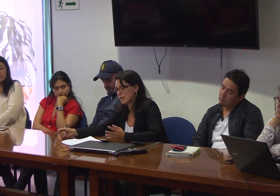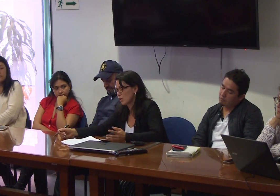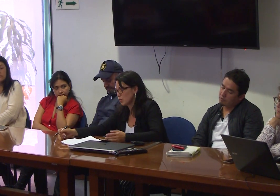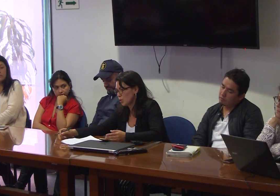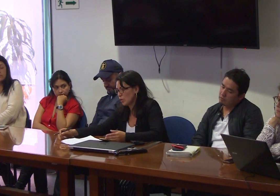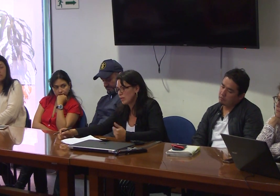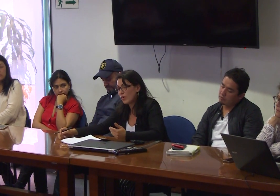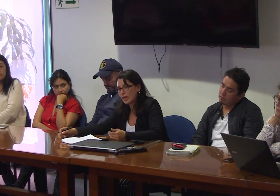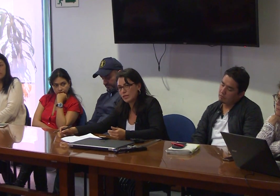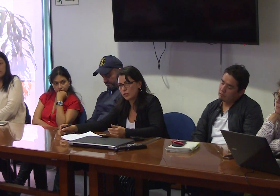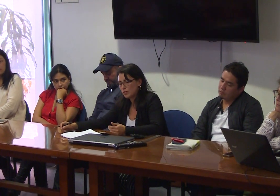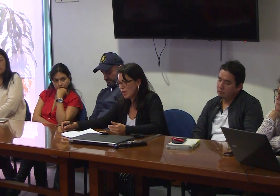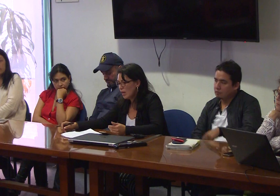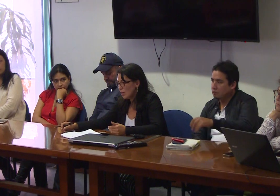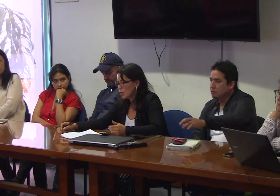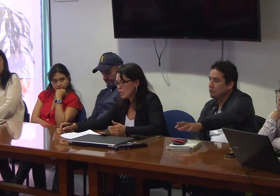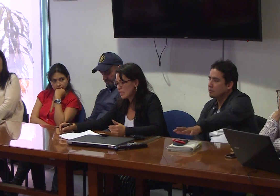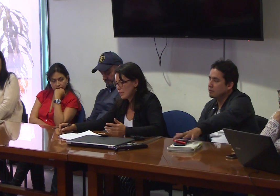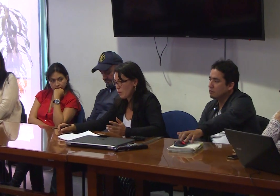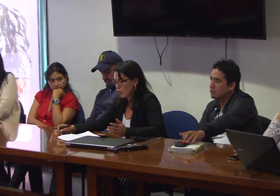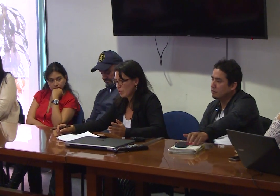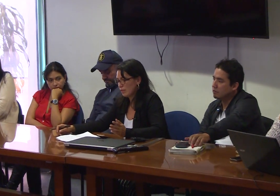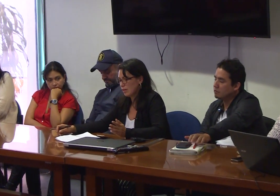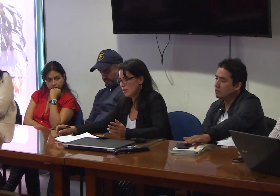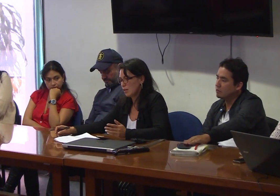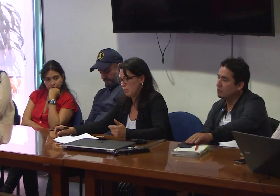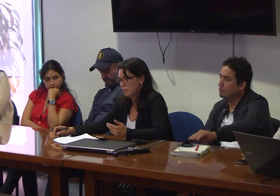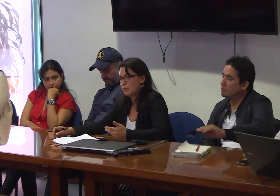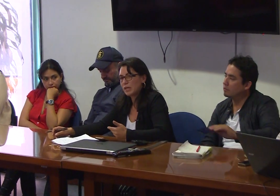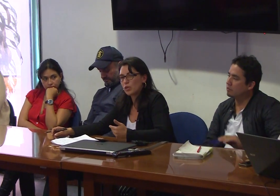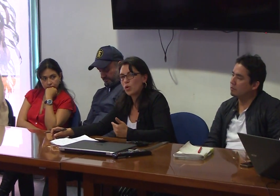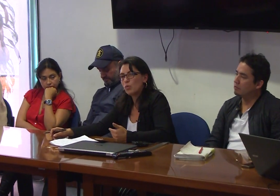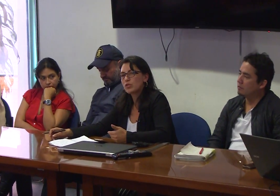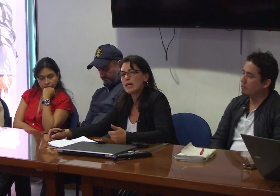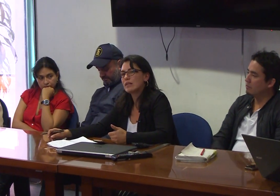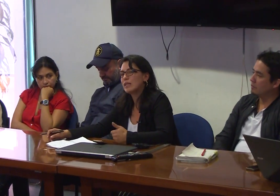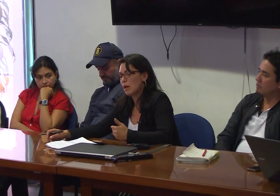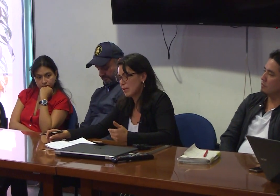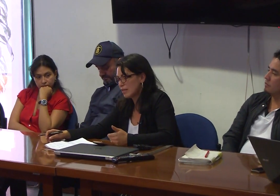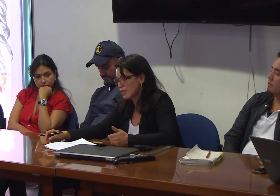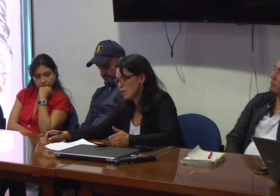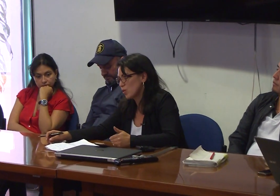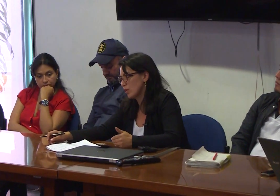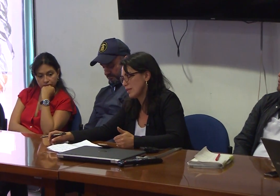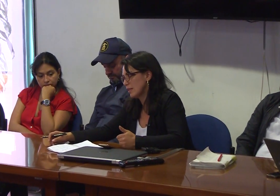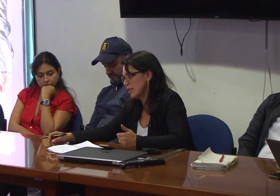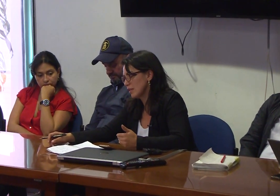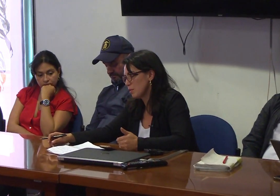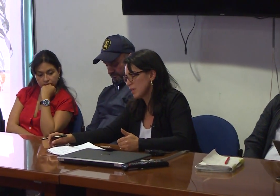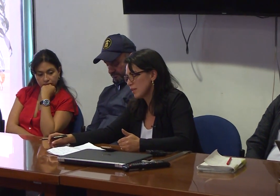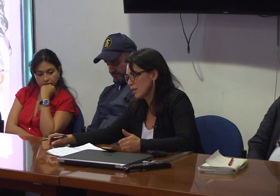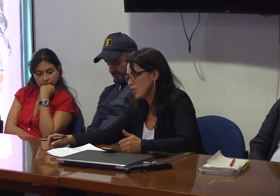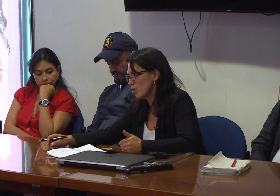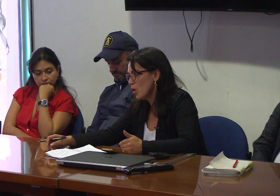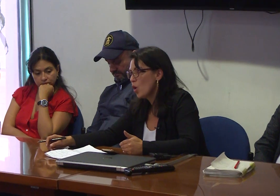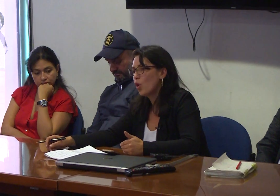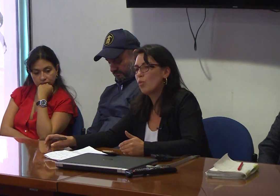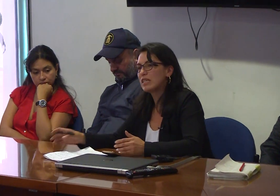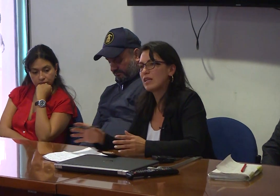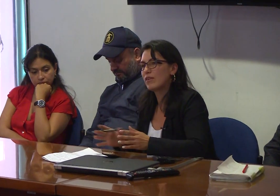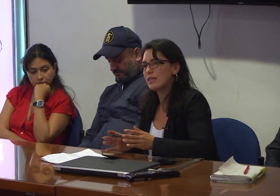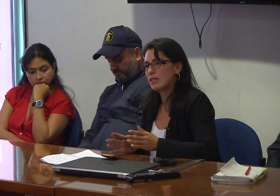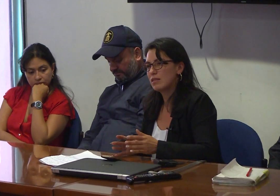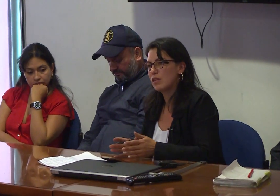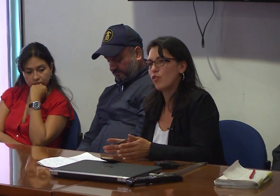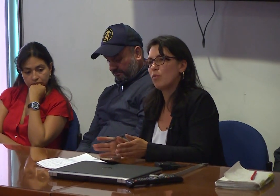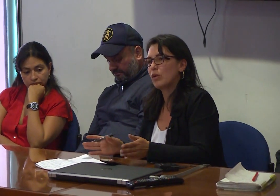pensamientos para que se continúen trabajando. Entonces, será importante seguir viendo cómo se dinamiza esa historia, esas líneas de investigación, cómo